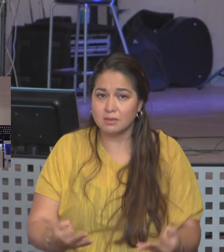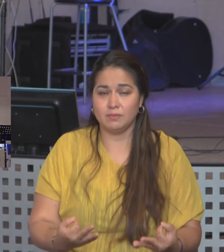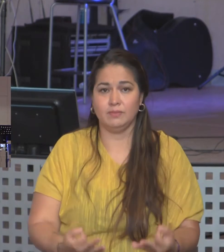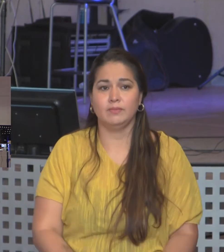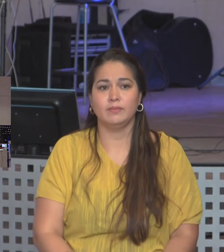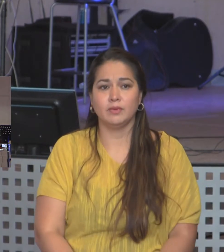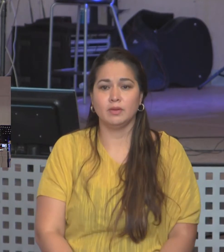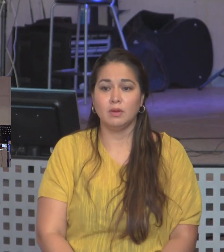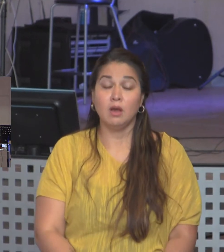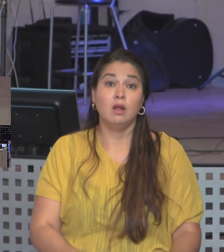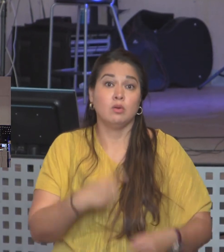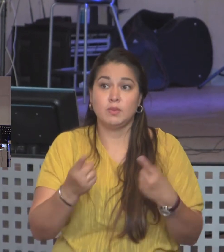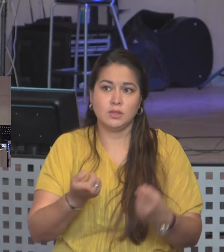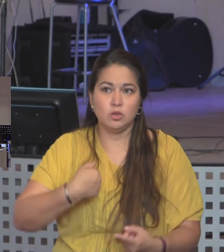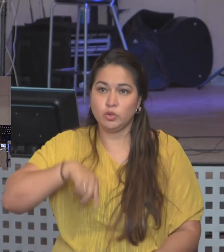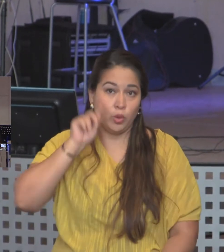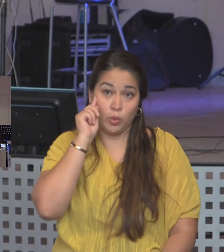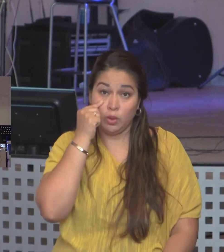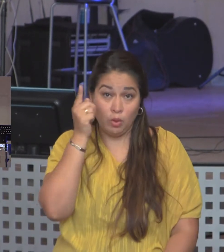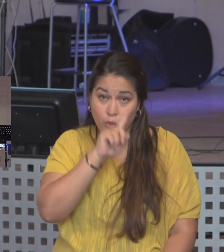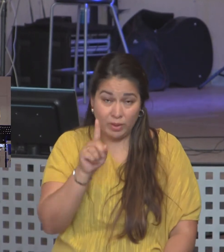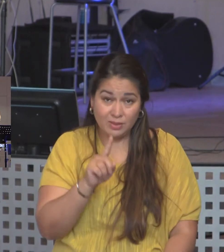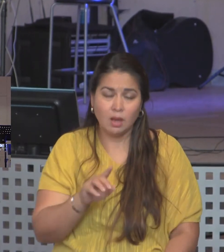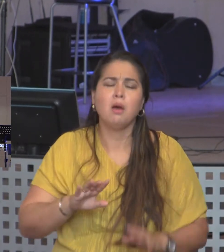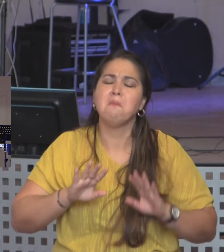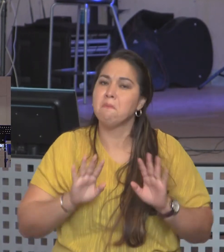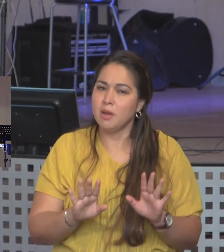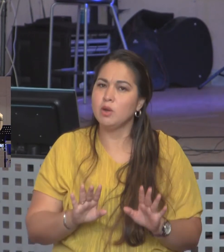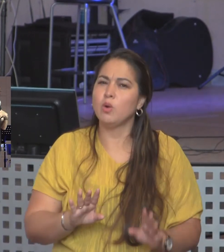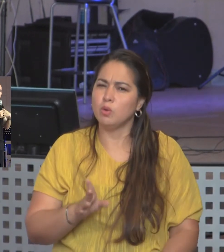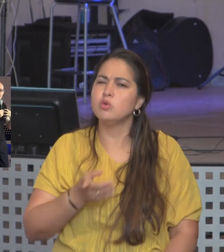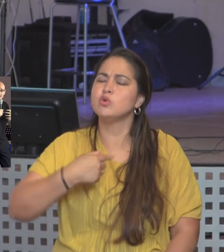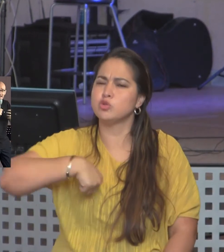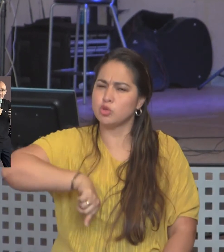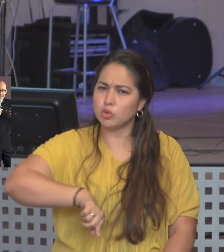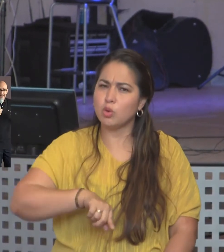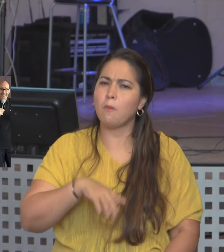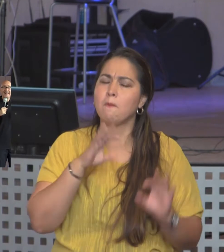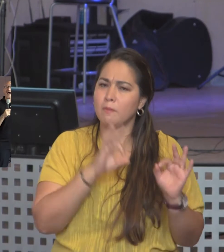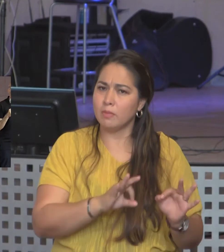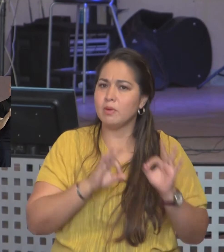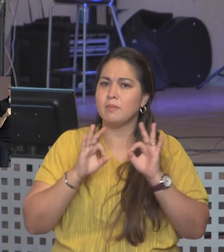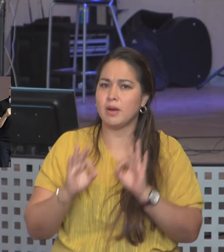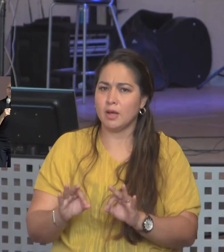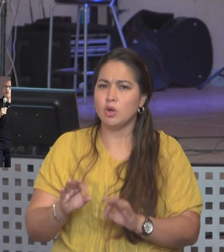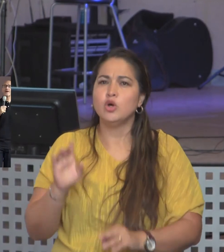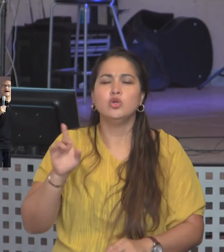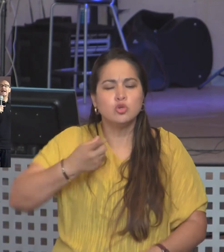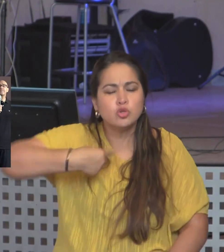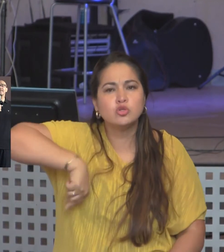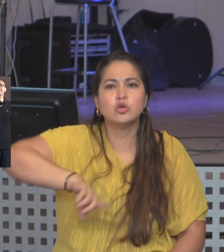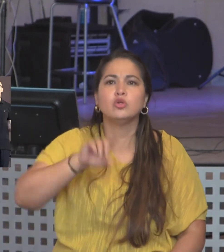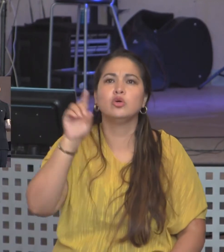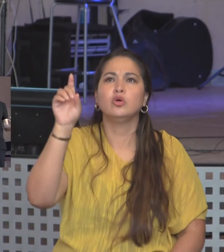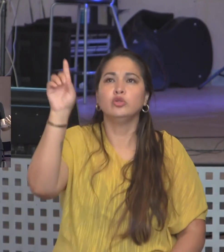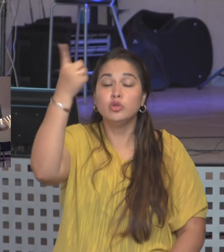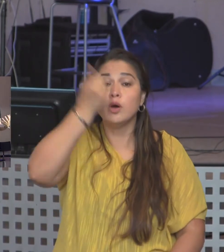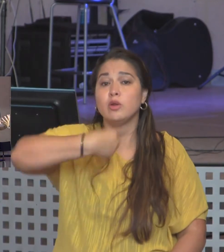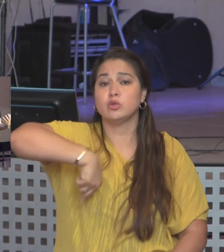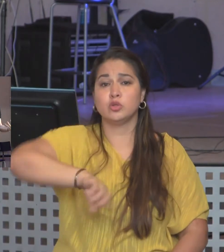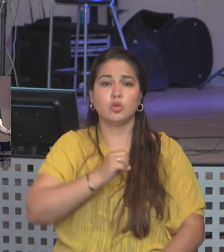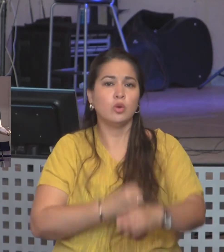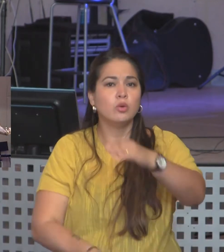conscientes, es otra historia, pero que la voz de Dios, estamos capacitados y Dios nos ha creado con la